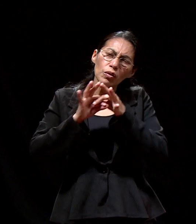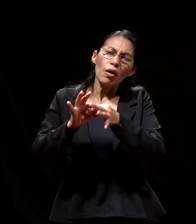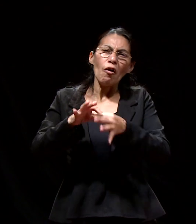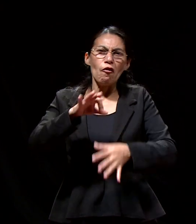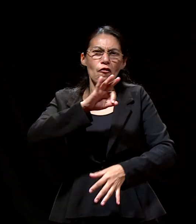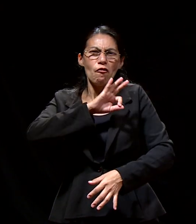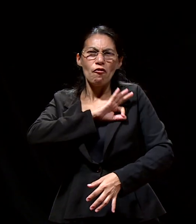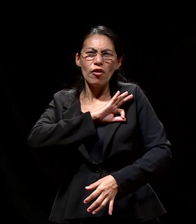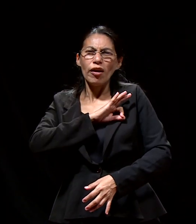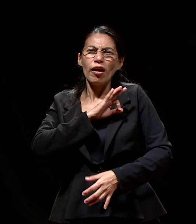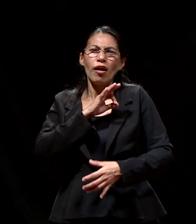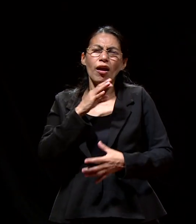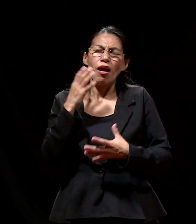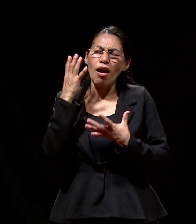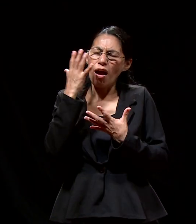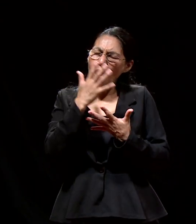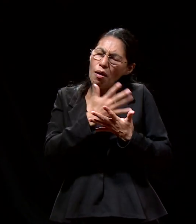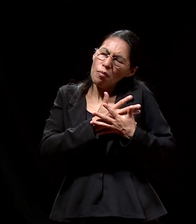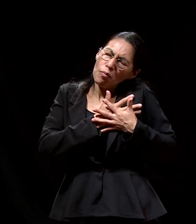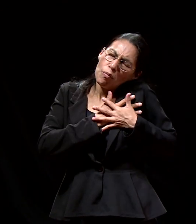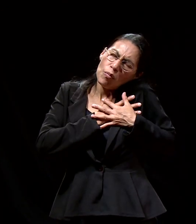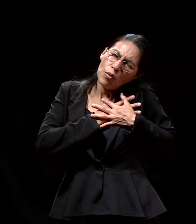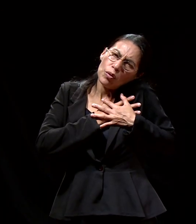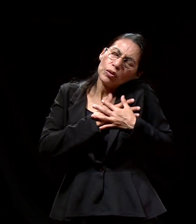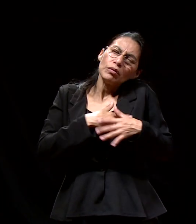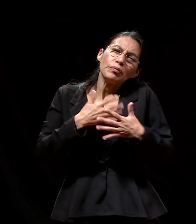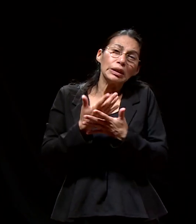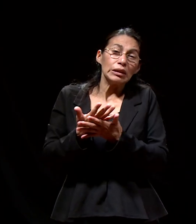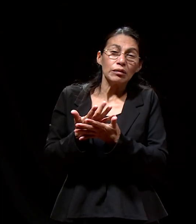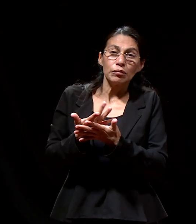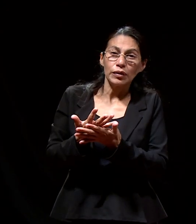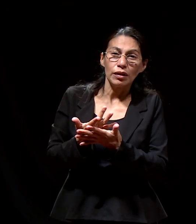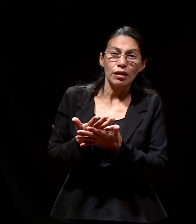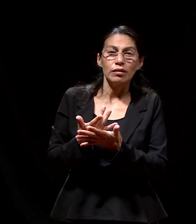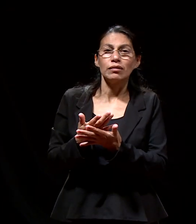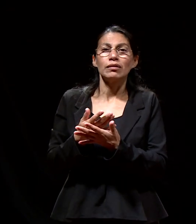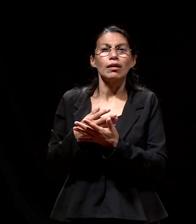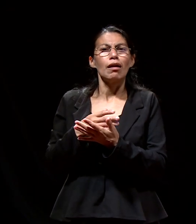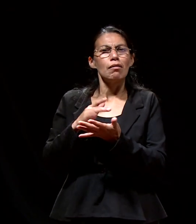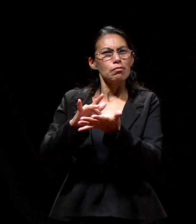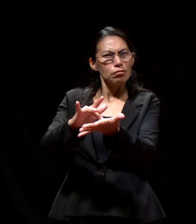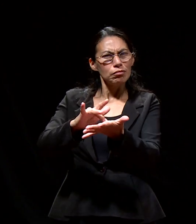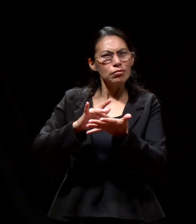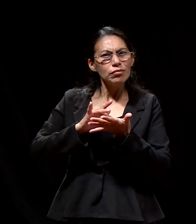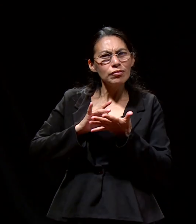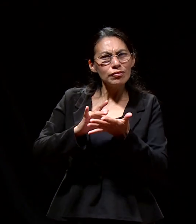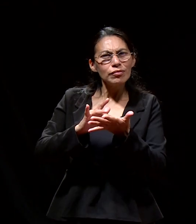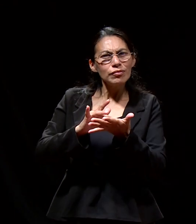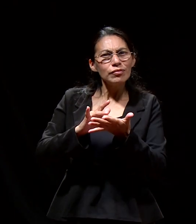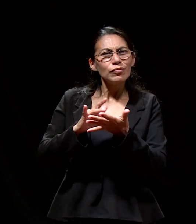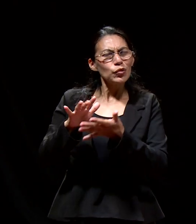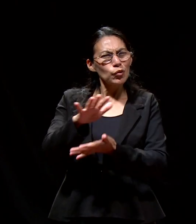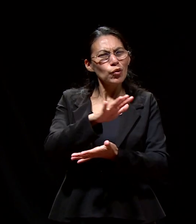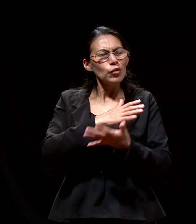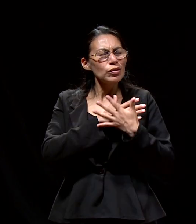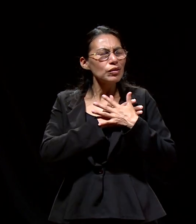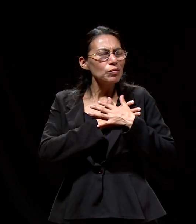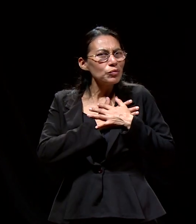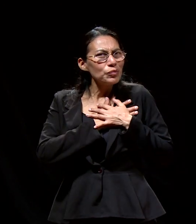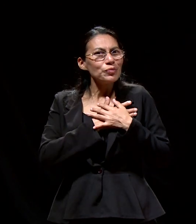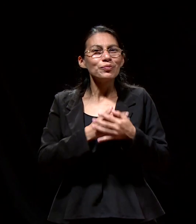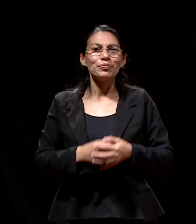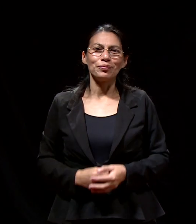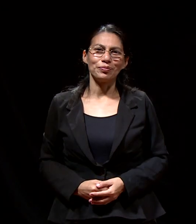de luz y de amor apoyándonos los unos a los otros en amor